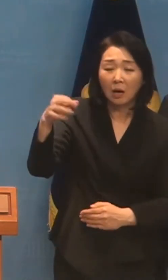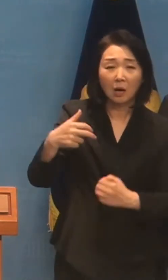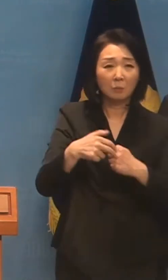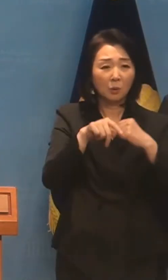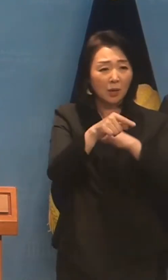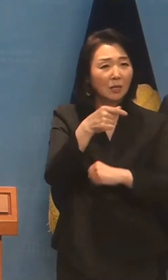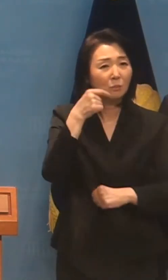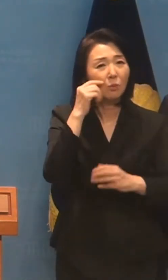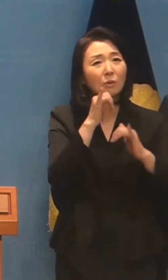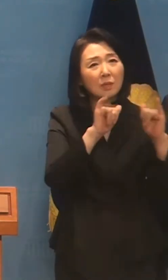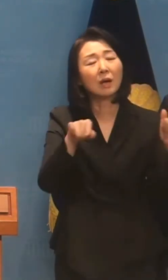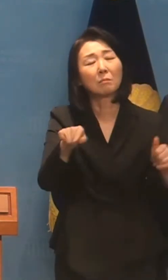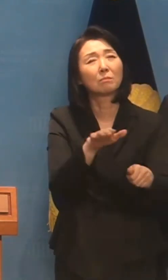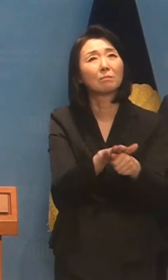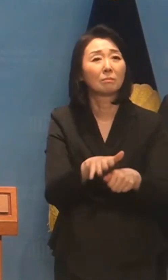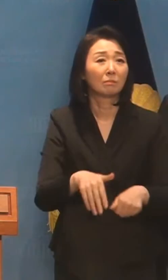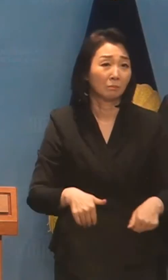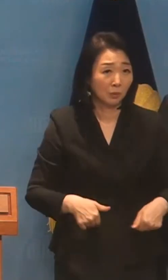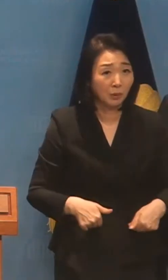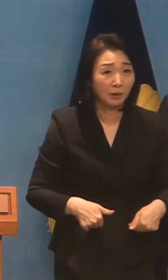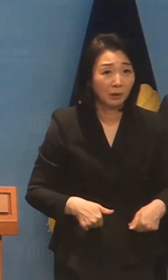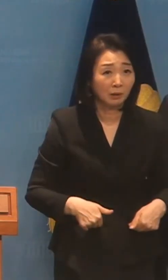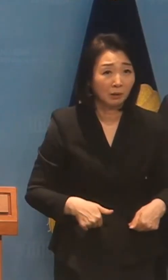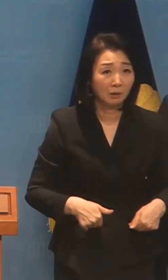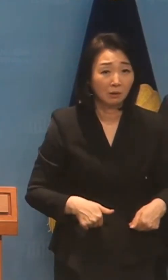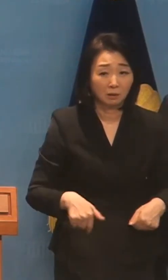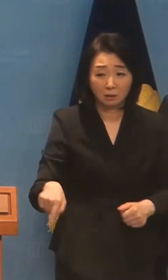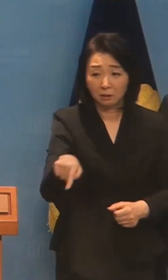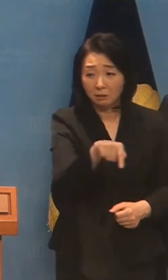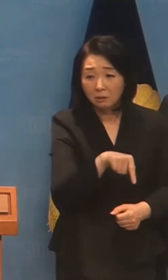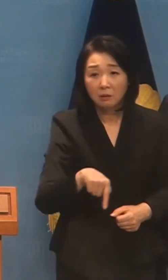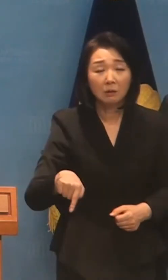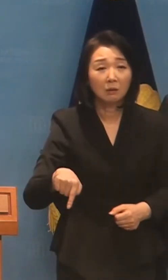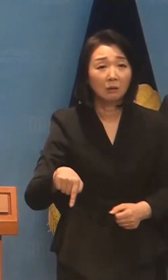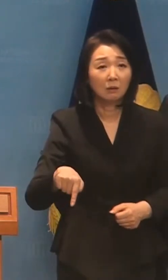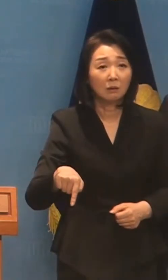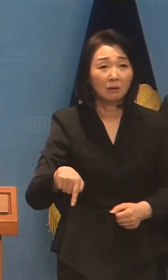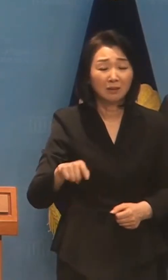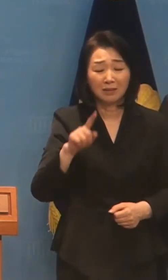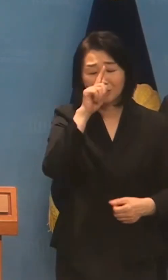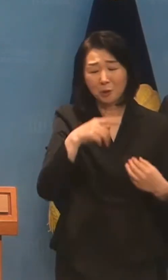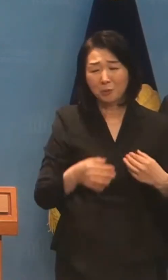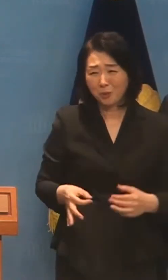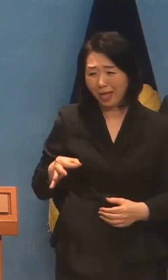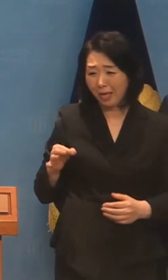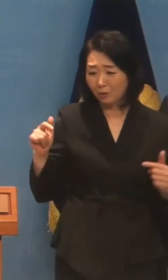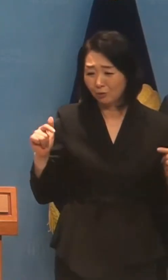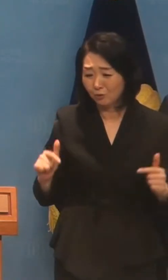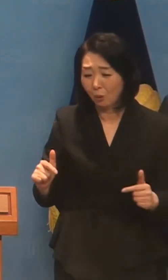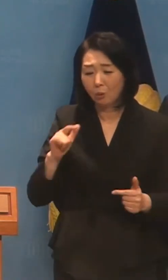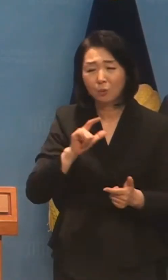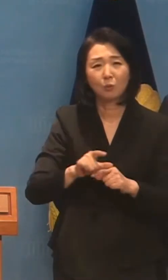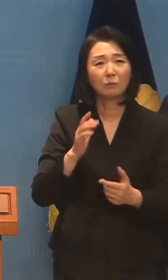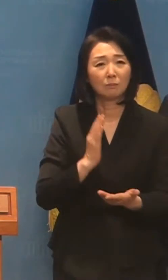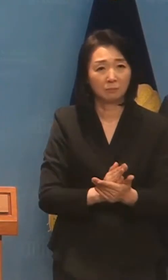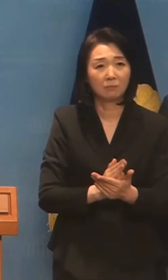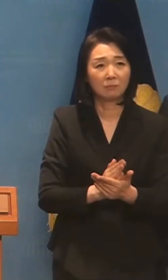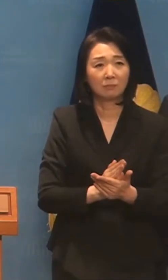못하는 사람들입니다. 어떻게 하면 나라 돈을 줄일지 고민하는 게